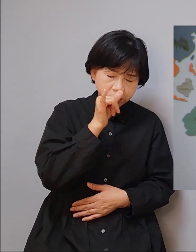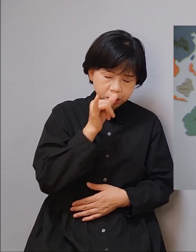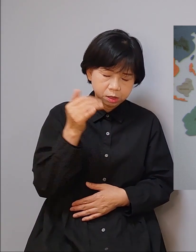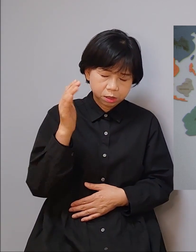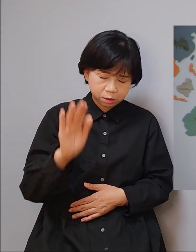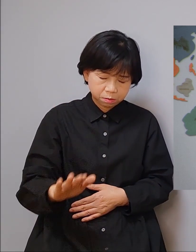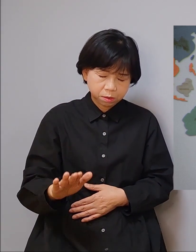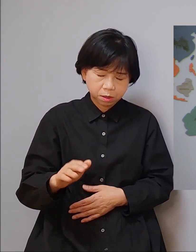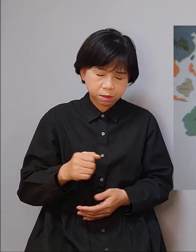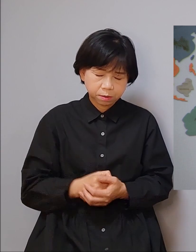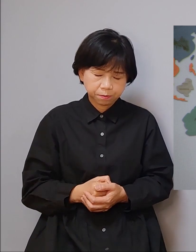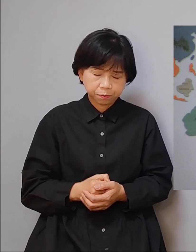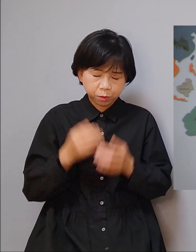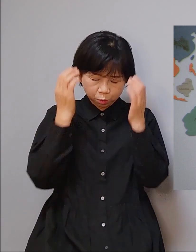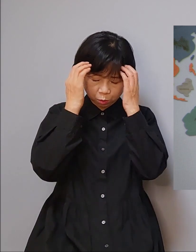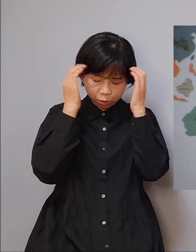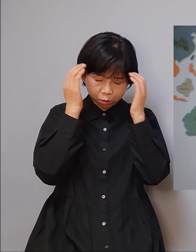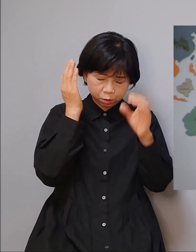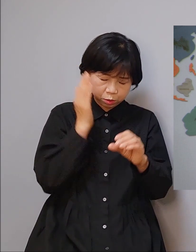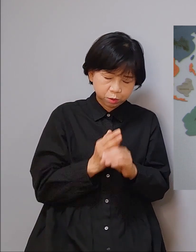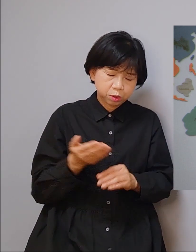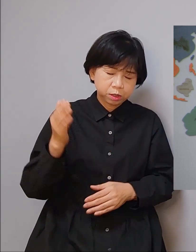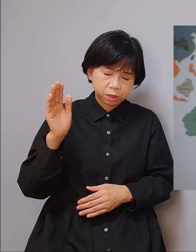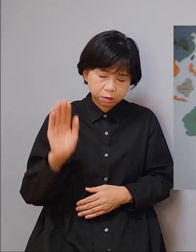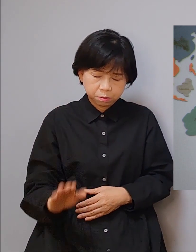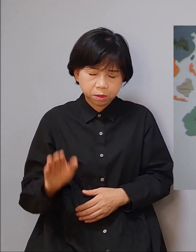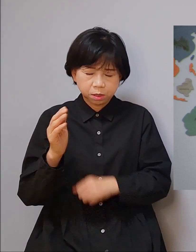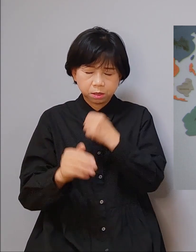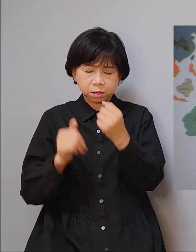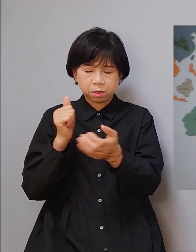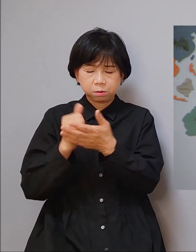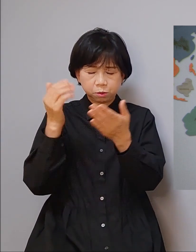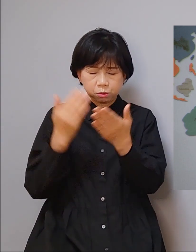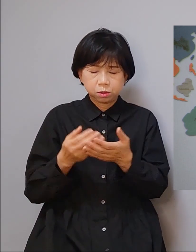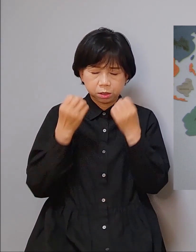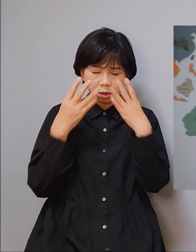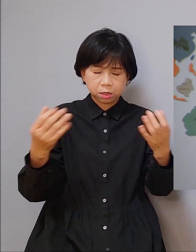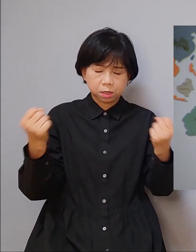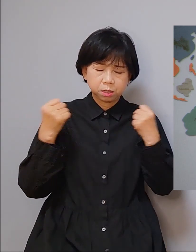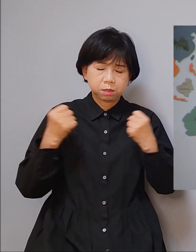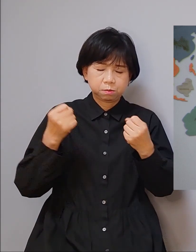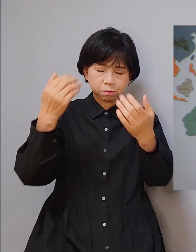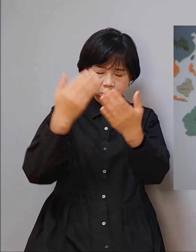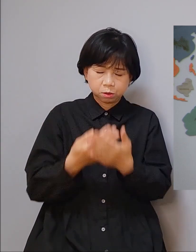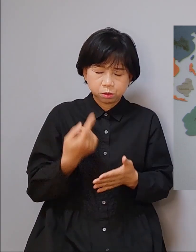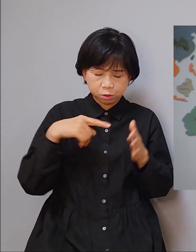다 겪으면서 고통 속에 빠져 있지만 하나님이 주시는 새 힘을 얻게 될